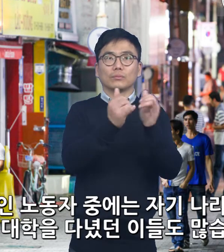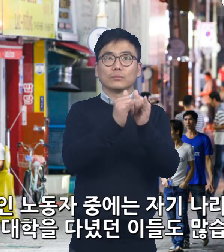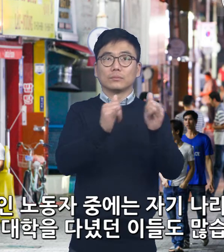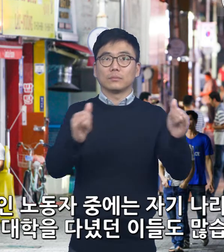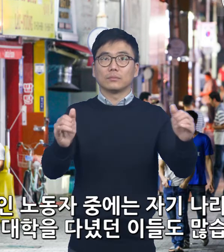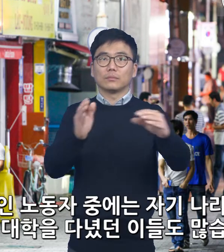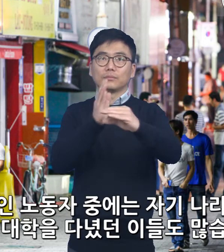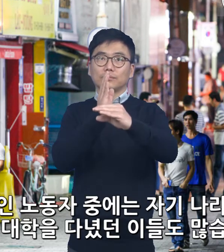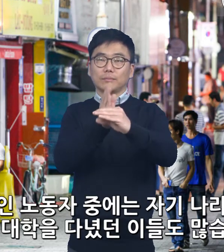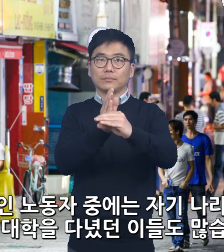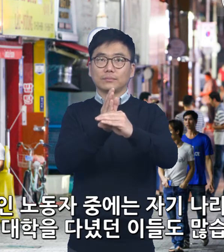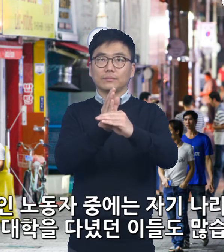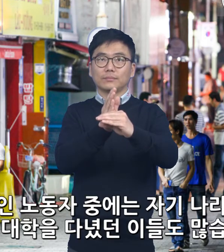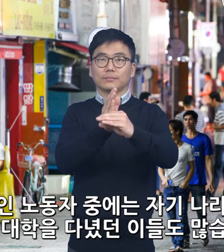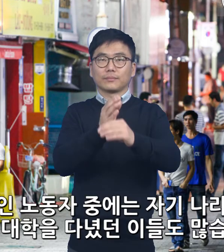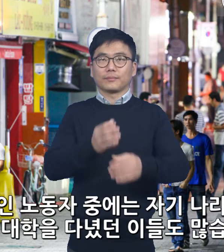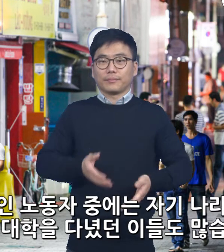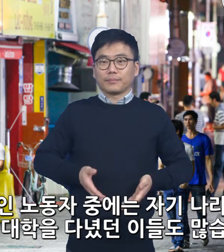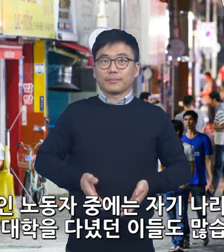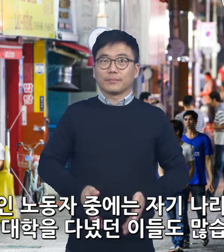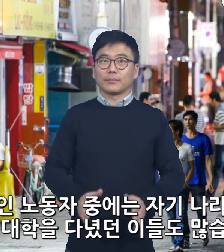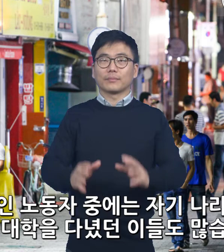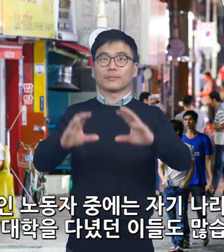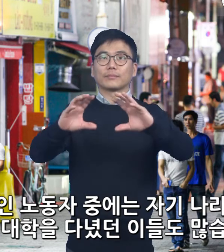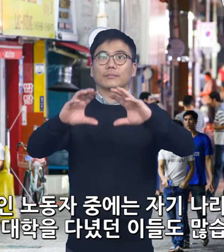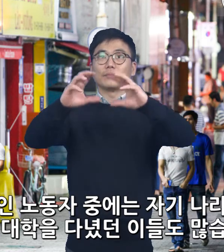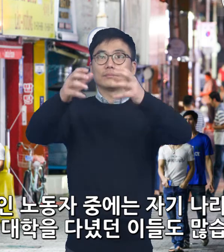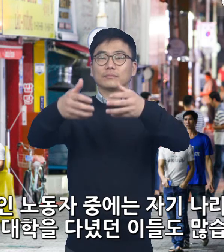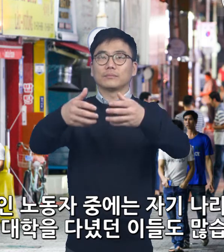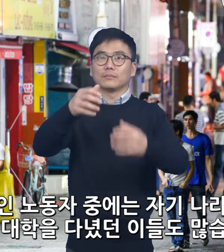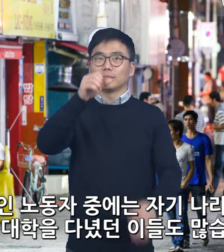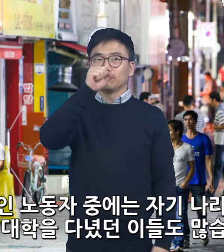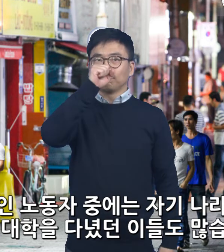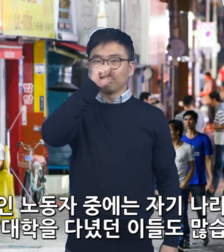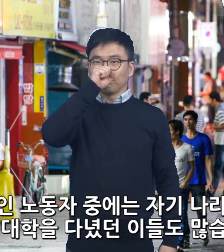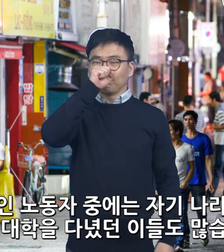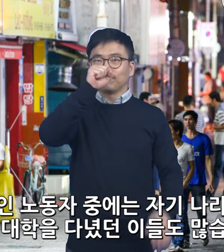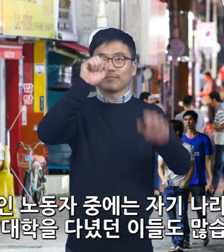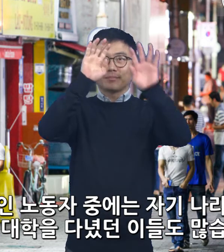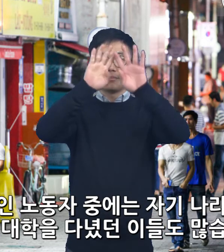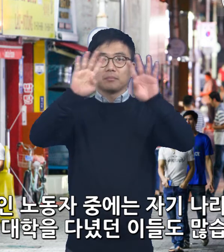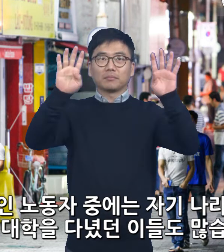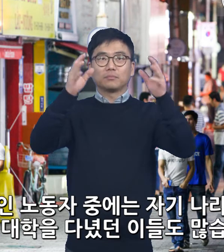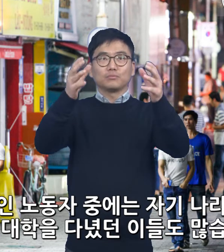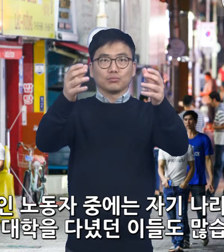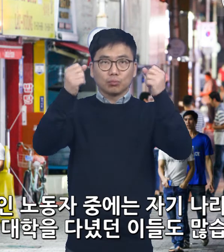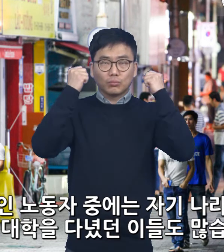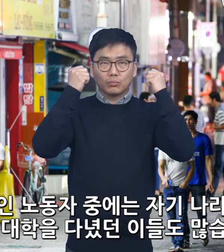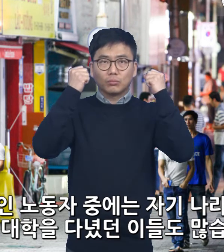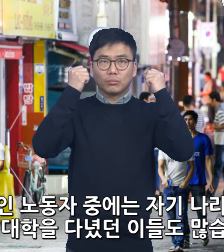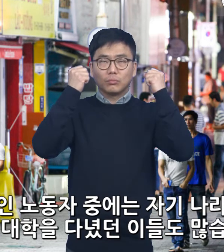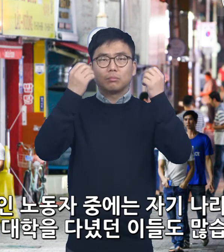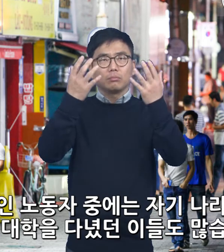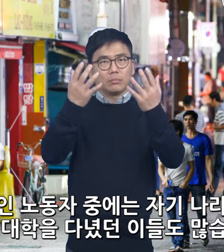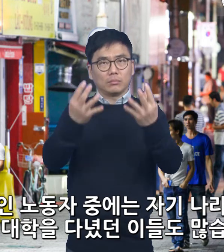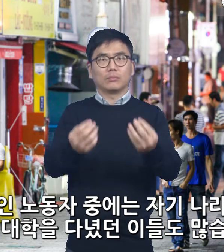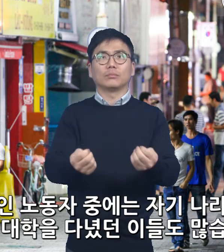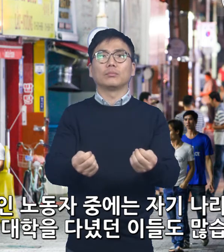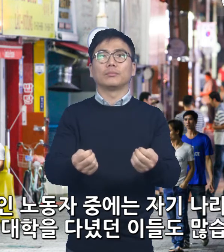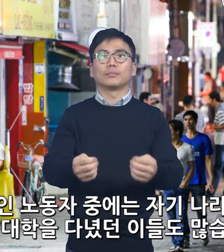외국인 노동자 중에는 자기 나라에서 좋은 대학을 다녔던 이들도 많습니다.